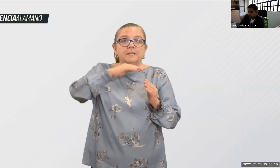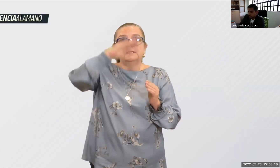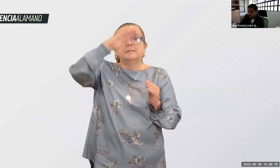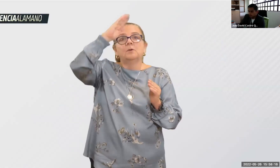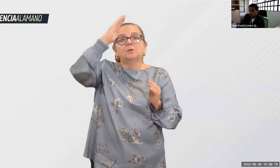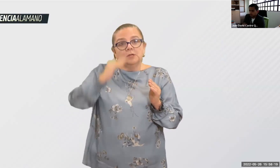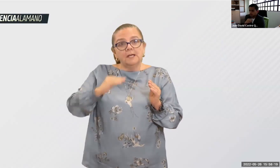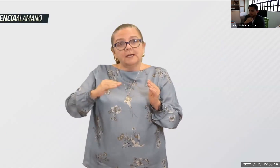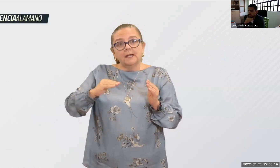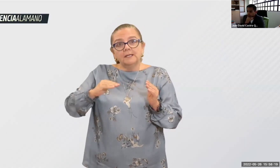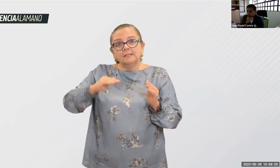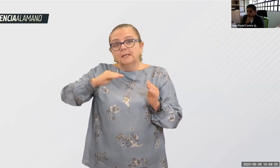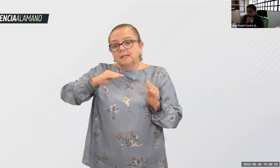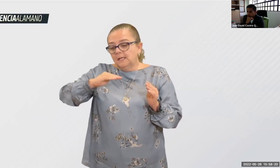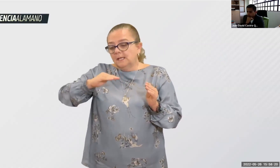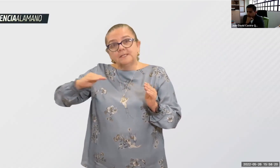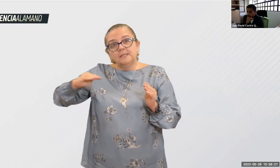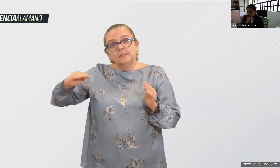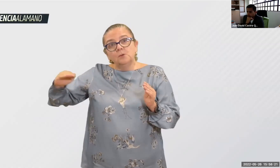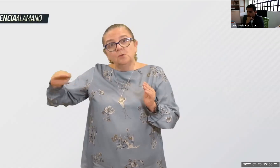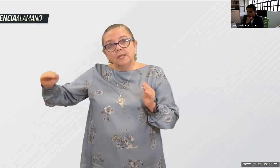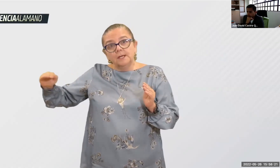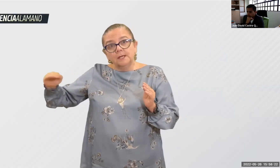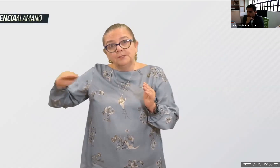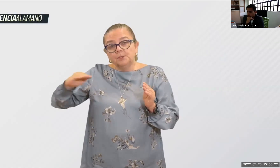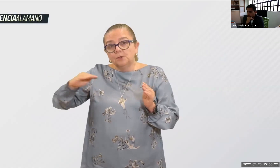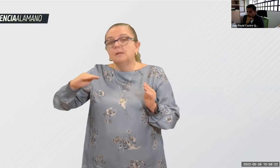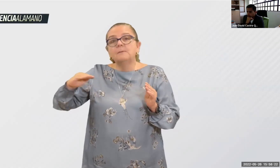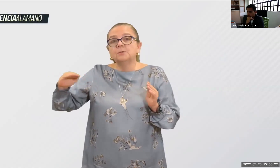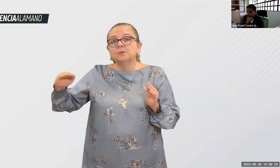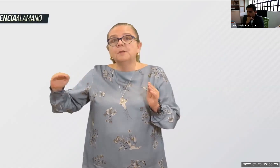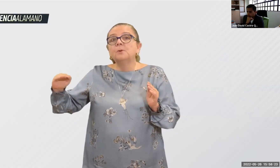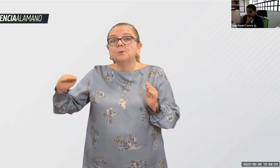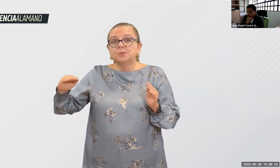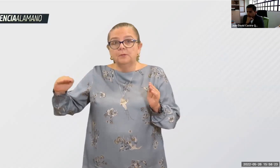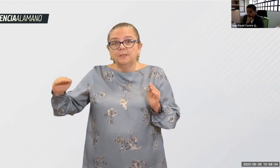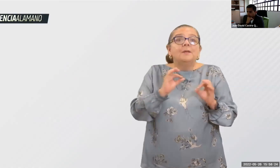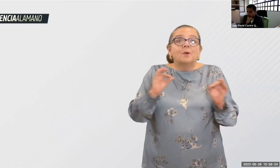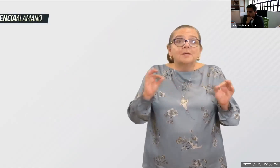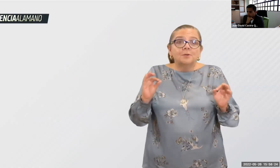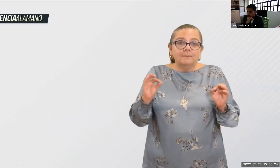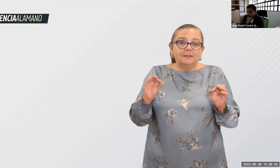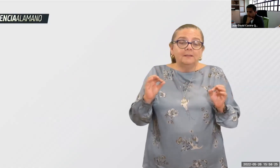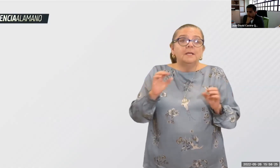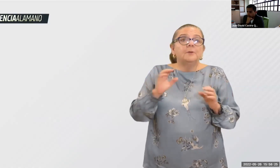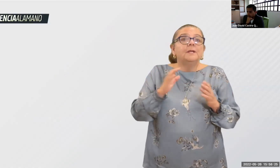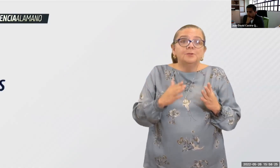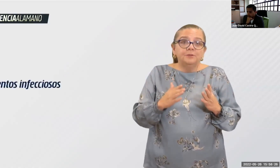que se controlen las recaídas y que el paciente viene en remisión y no en protección. Pero, ocasionalmente, los alimentos son